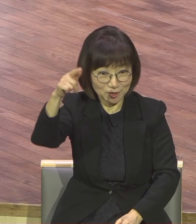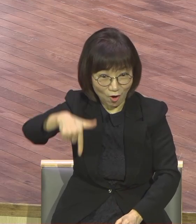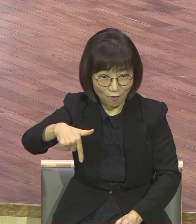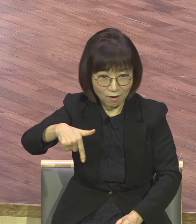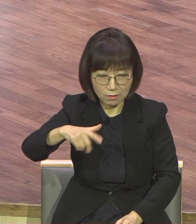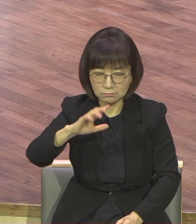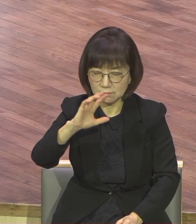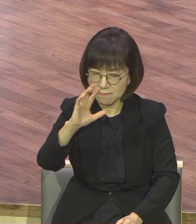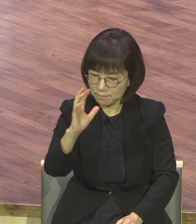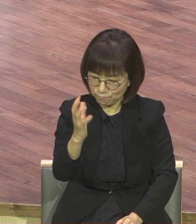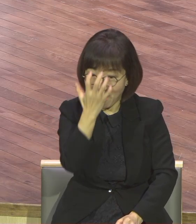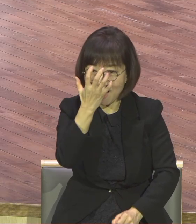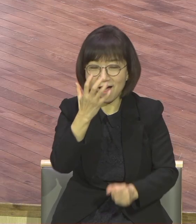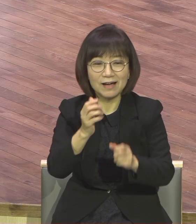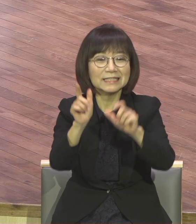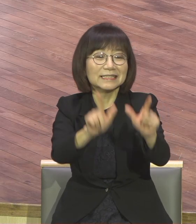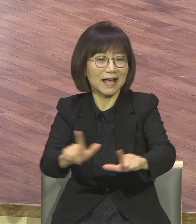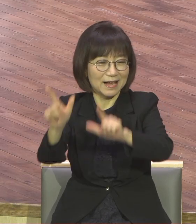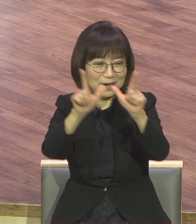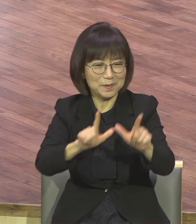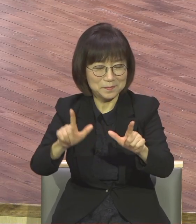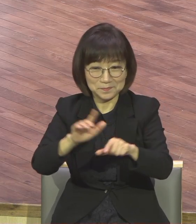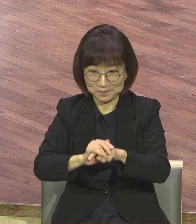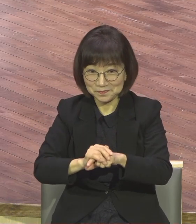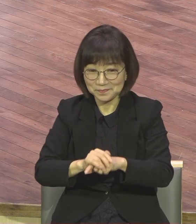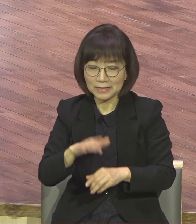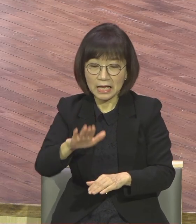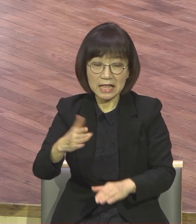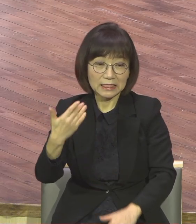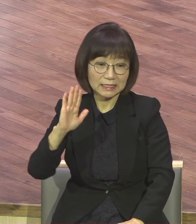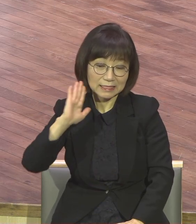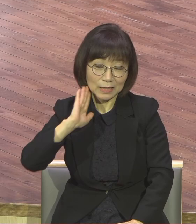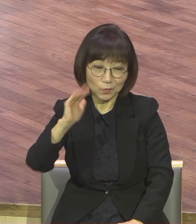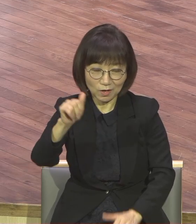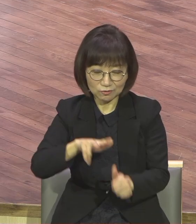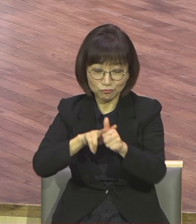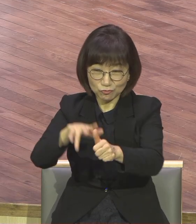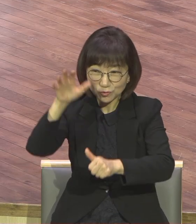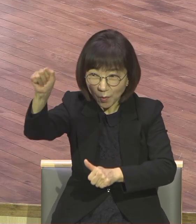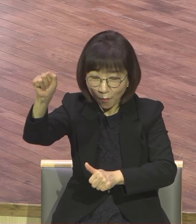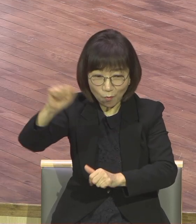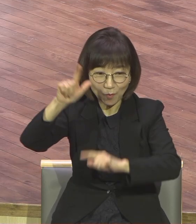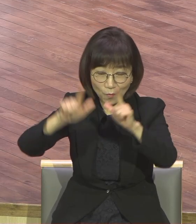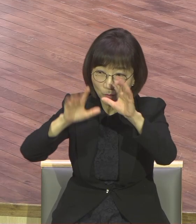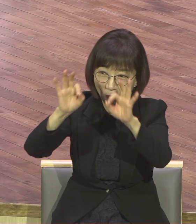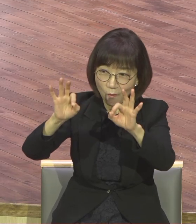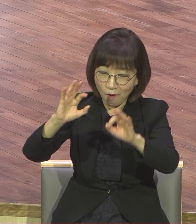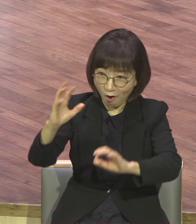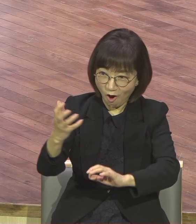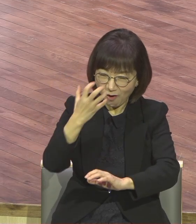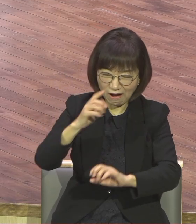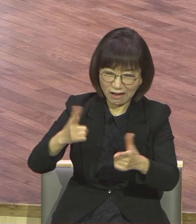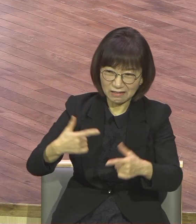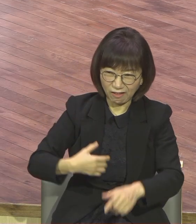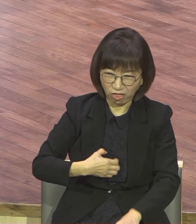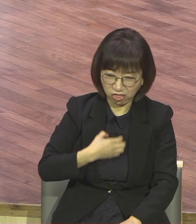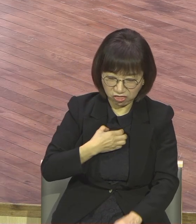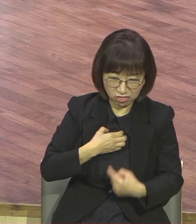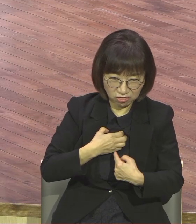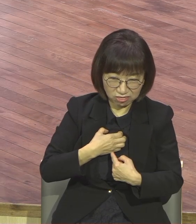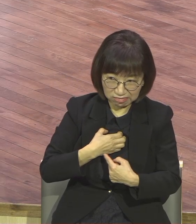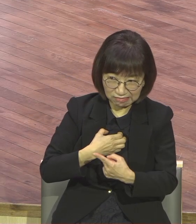삶이라는 제목입니다. 대선 후보들이 품격이 있는 모습을 보여주지 못하는 안타까움이 있는데